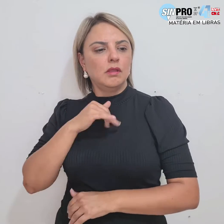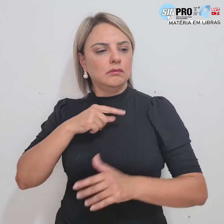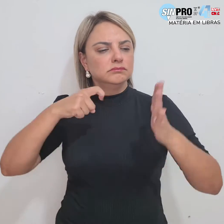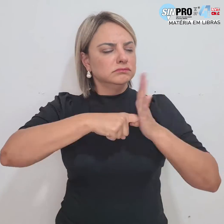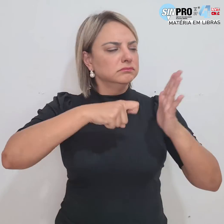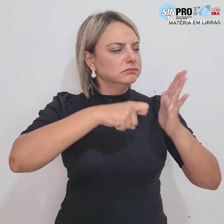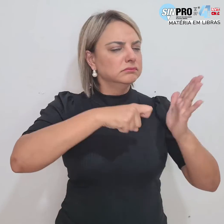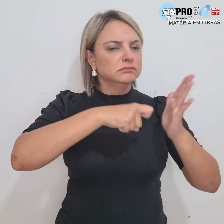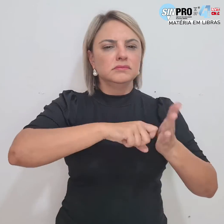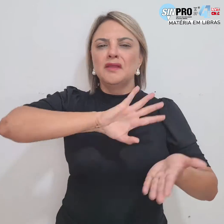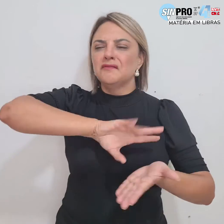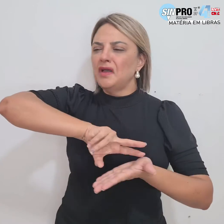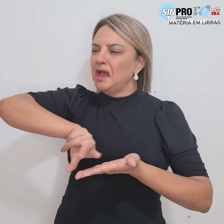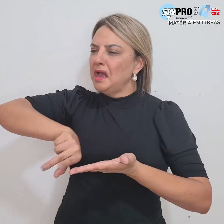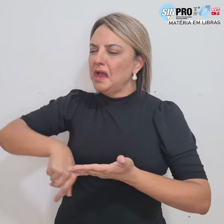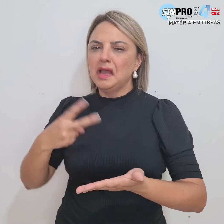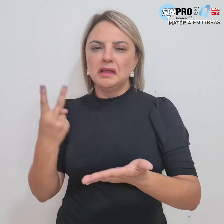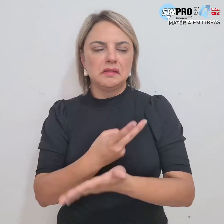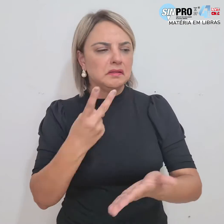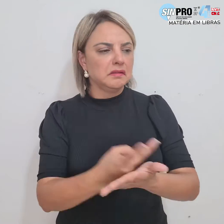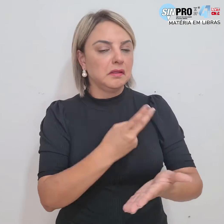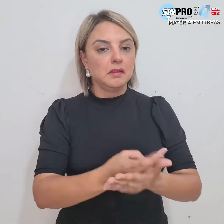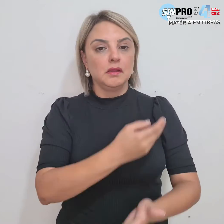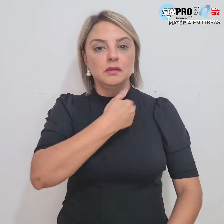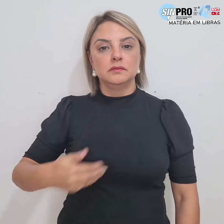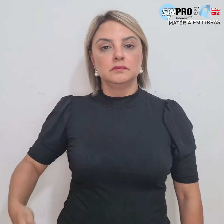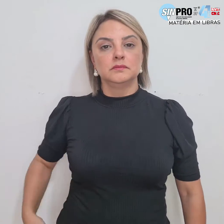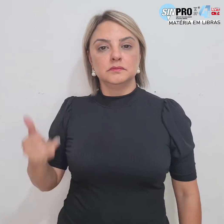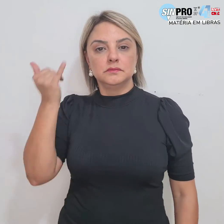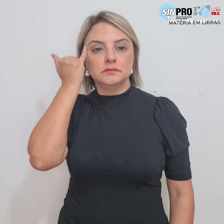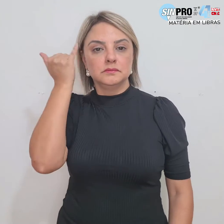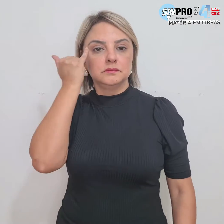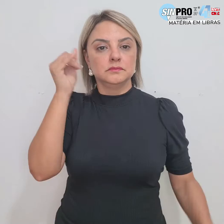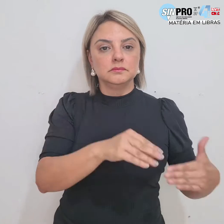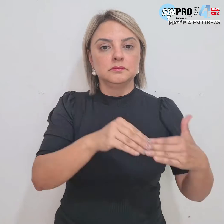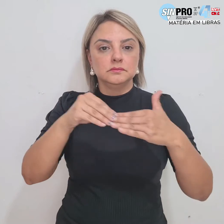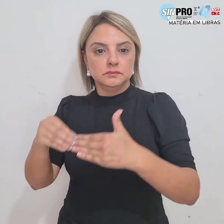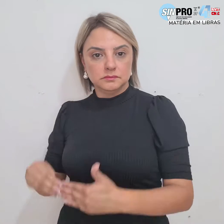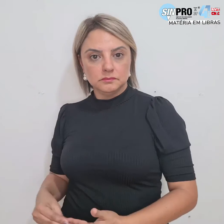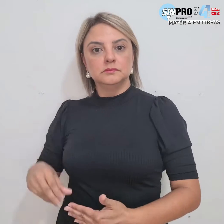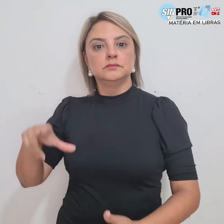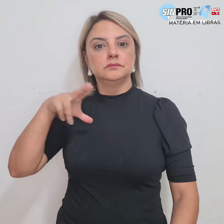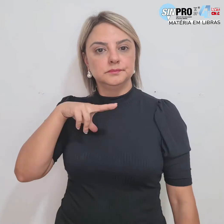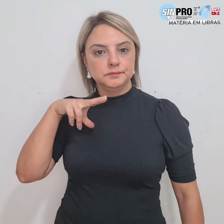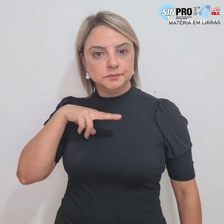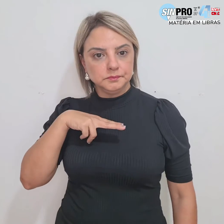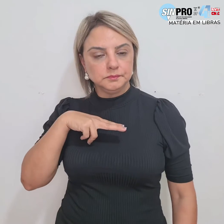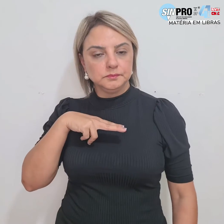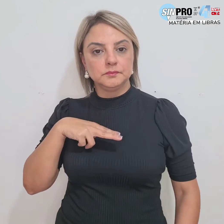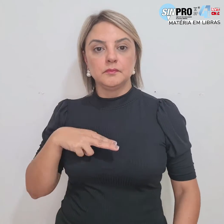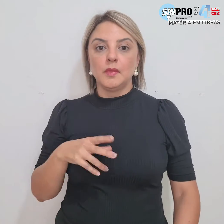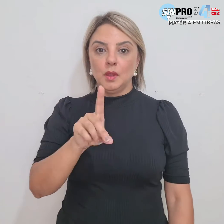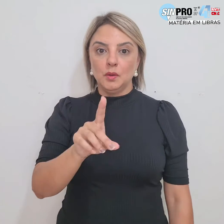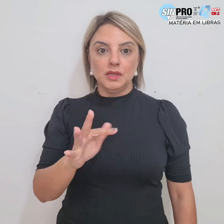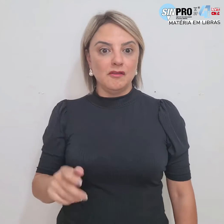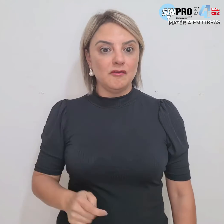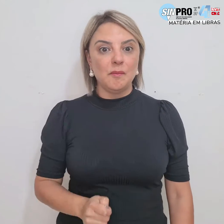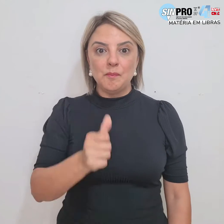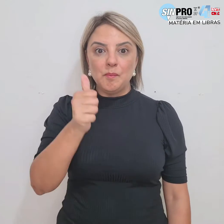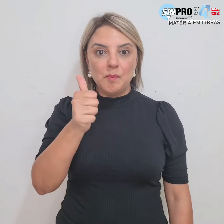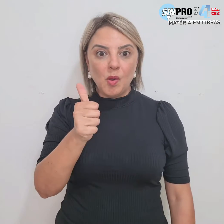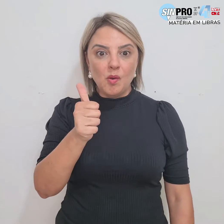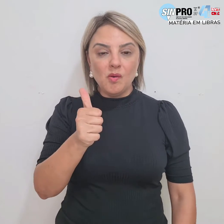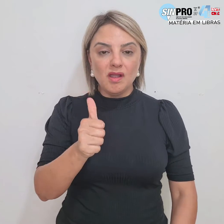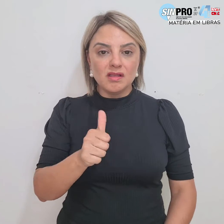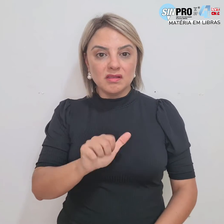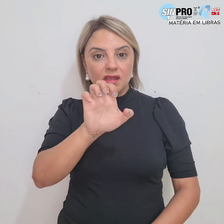que tem denunciado várias irregularidades do governo Ibanez Rocha no encaminhamento dessa privatização. O DF é